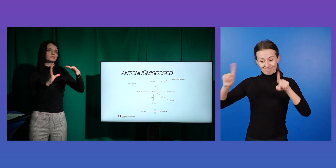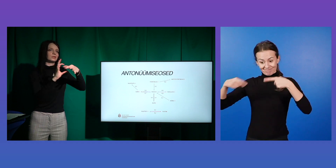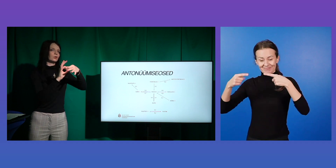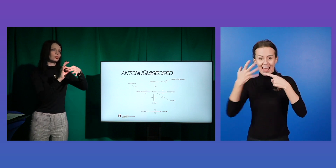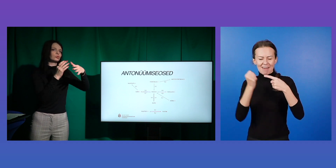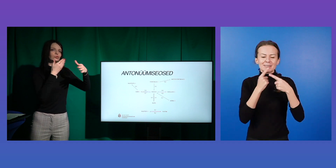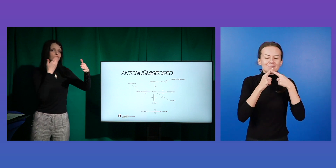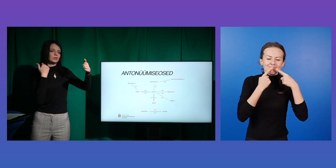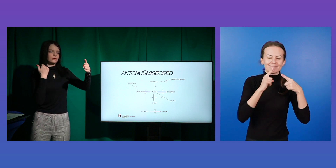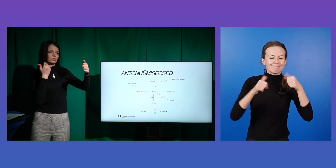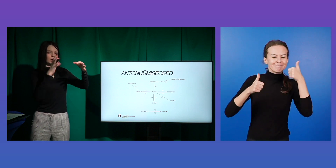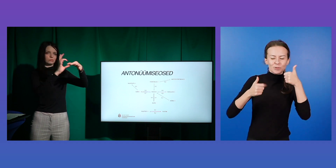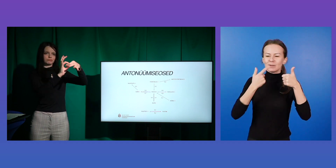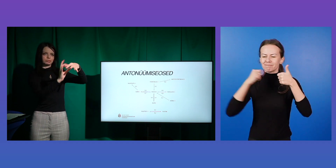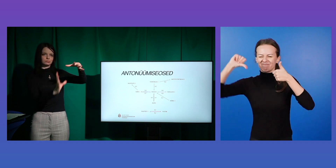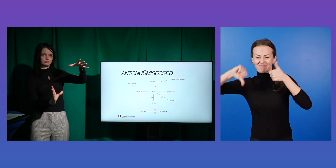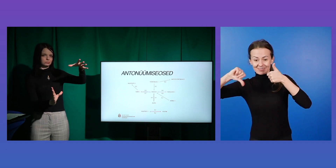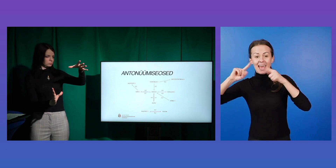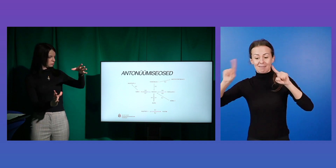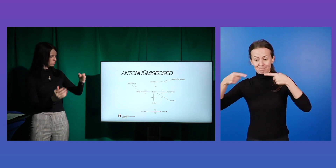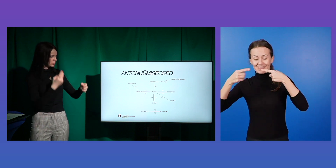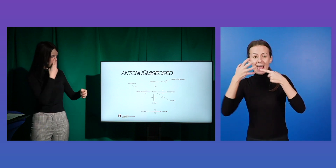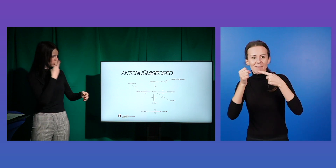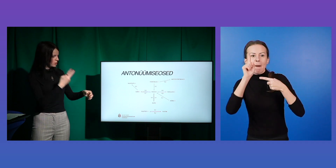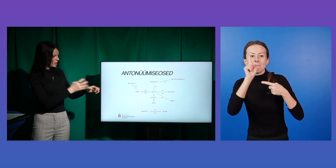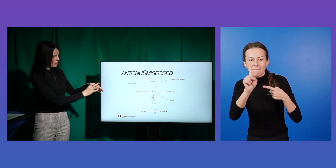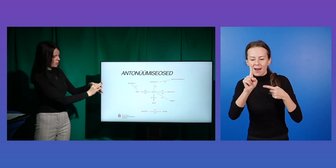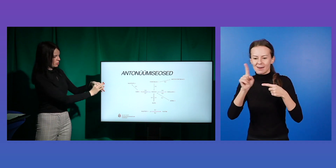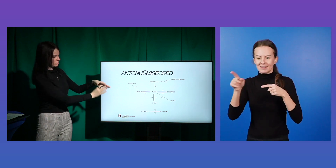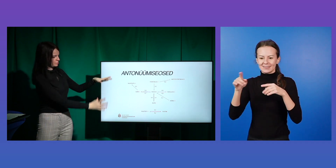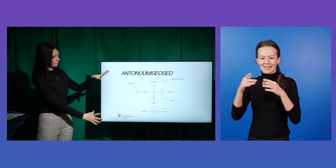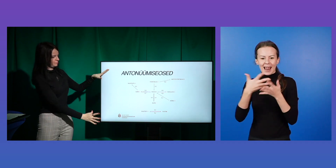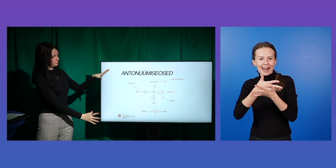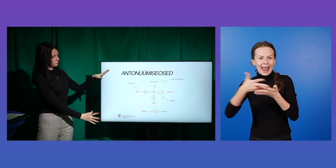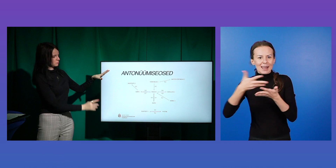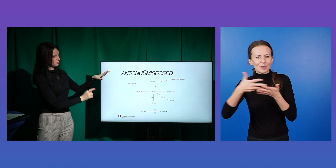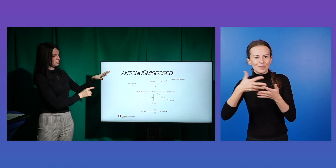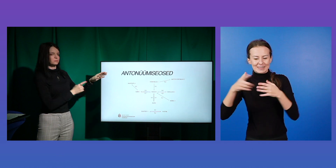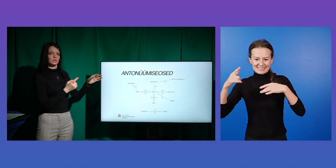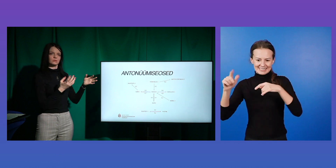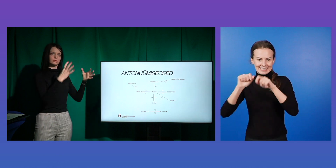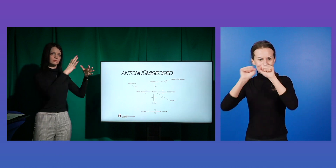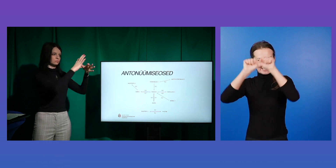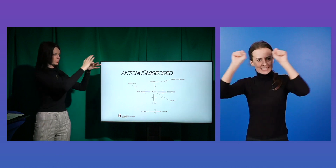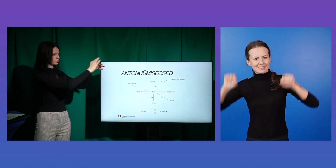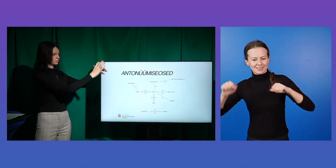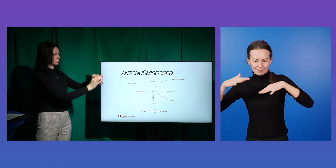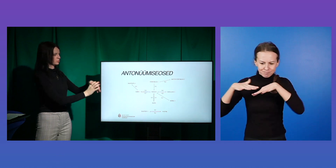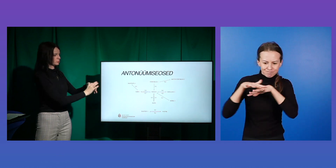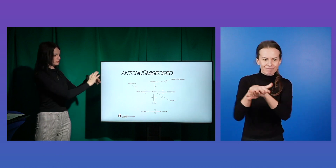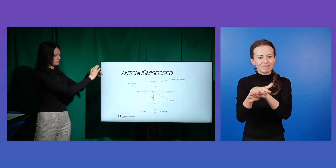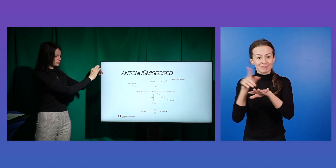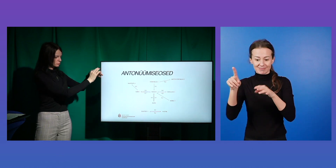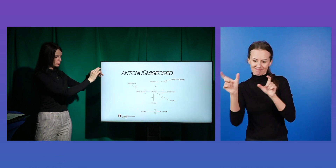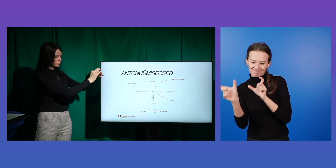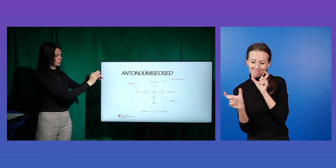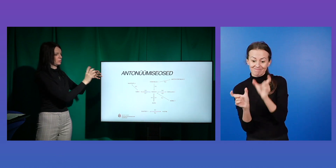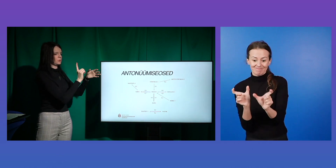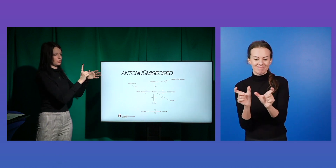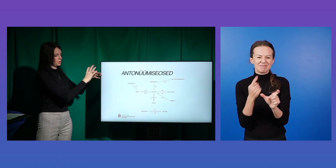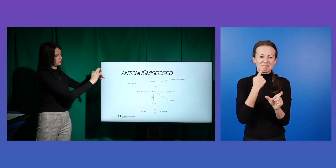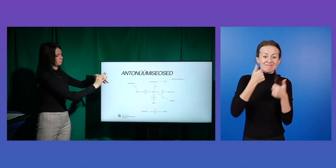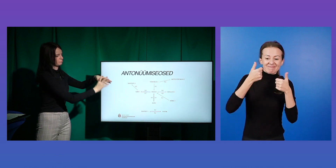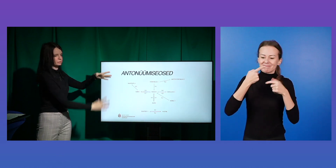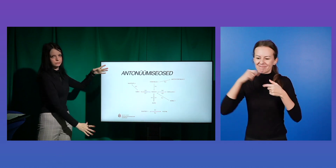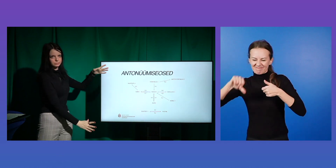nad ei seostunud minu selle uurimuse süsteemiga need sõnad siin. Nad on sellepärast siia allapoole toodud.